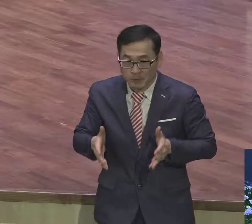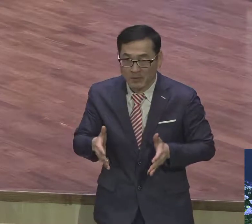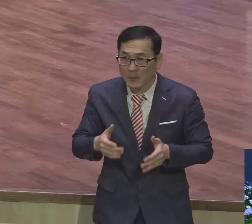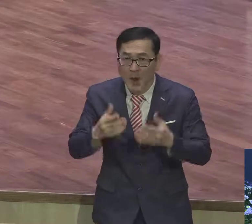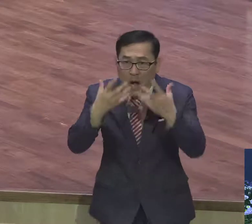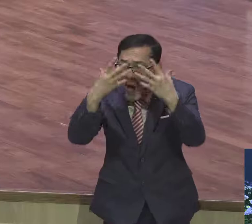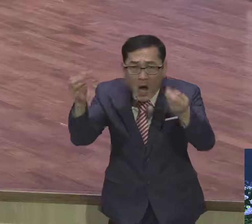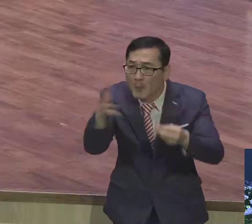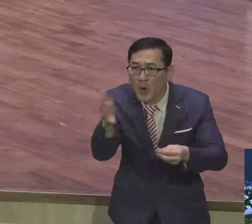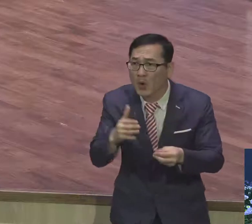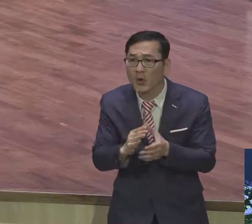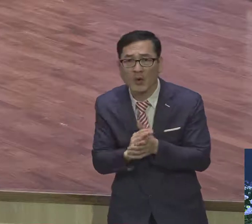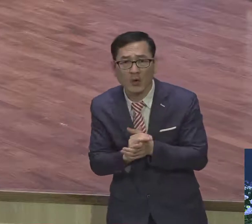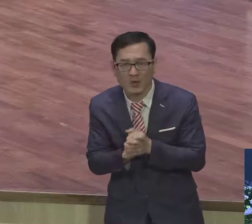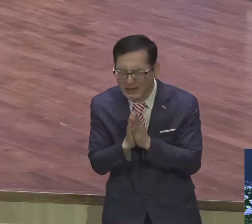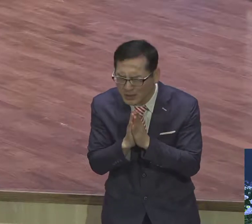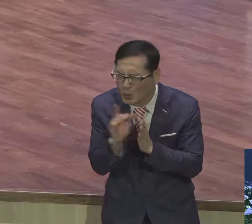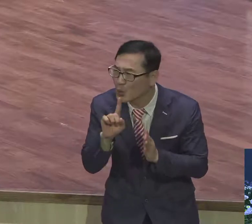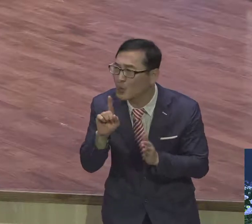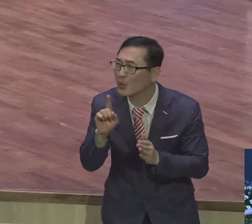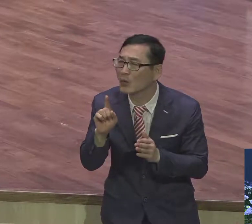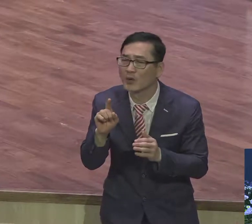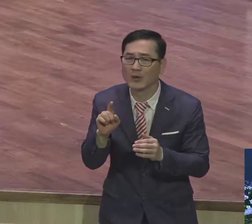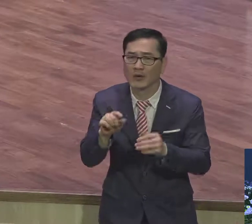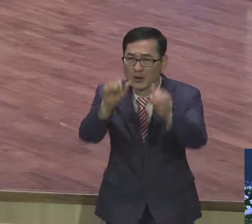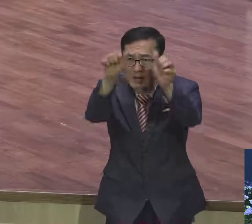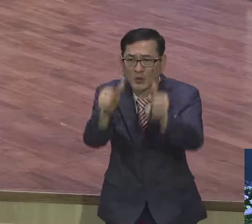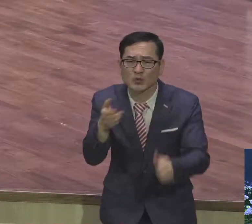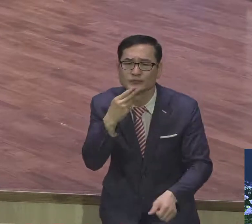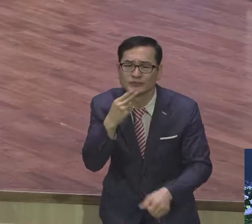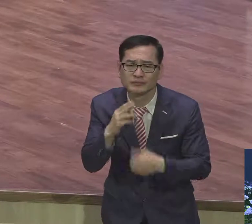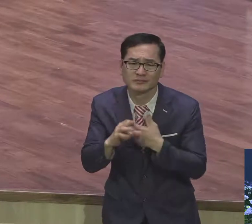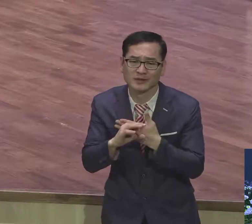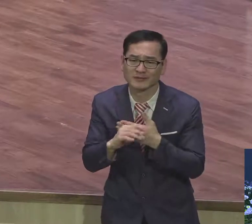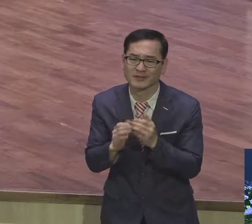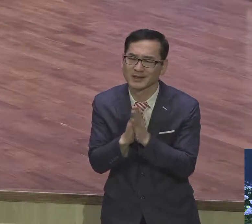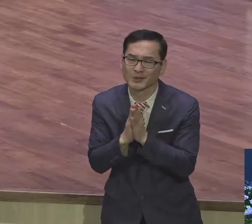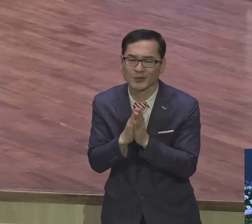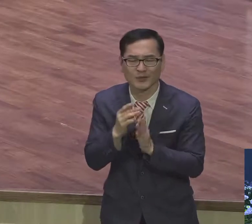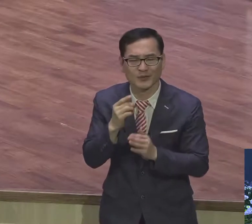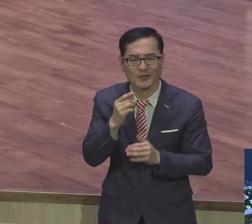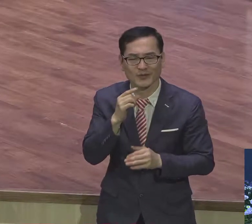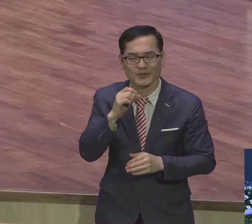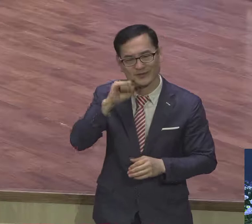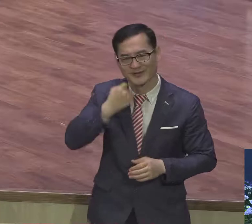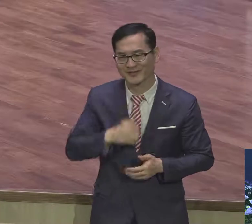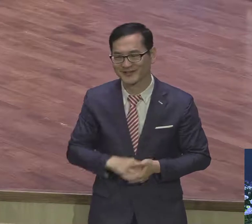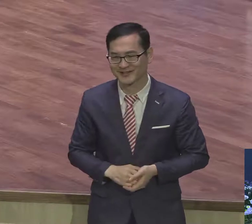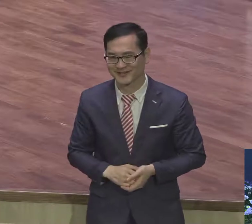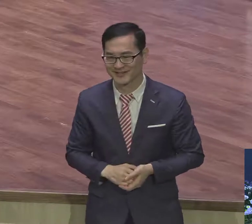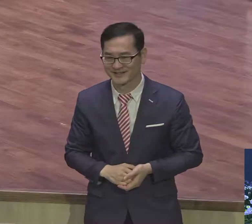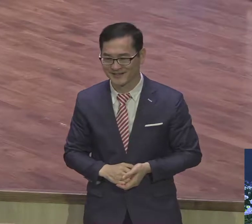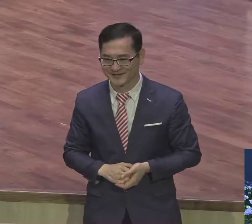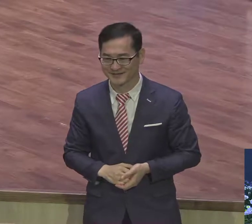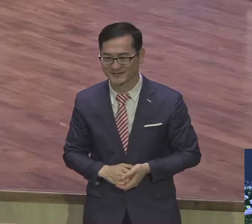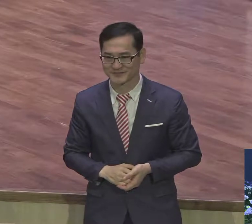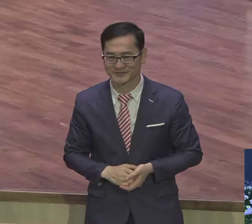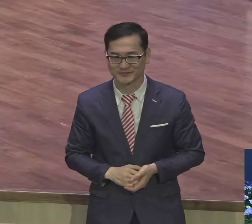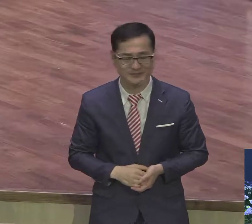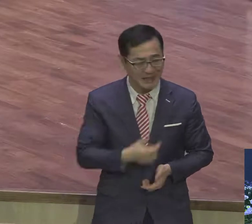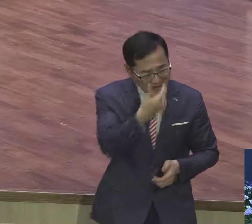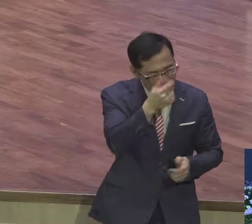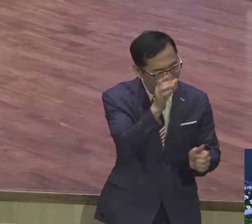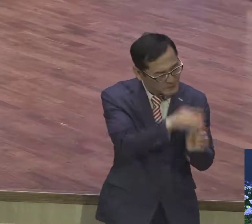불교를 하도 오래 다니다가 교회에 나오는데 기도를 하는데 아무 실감이 안나 그래서 목사님 나는